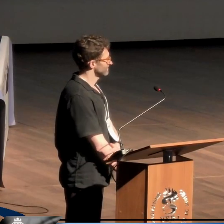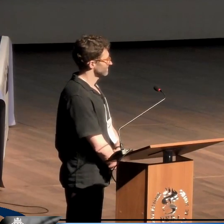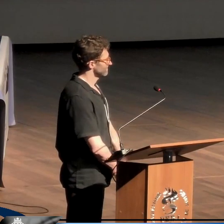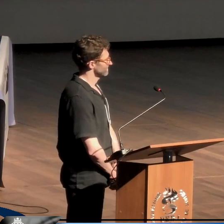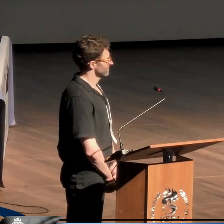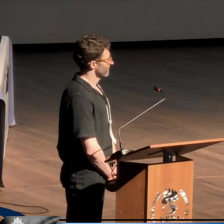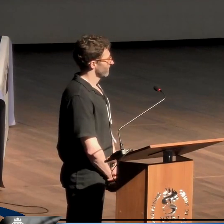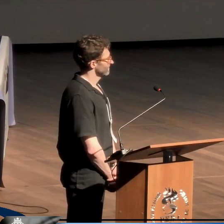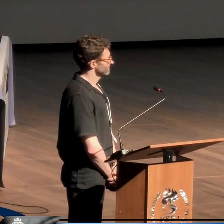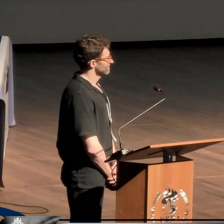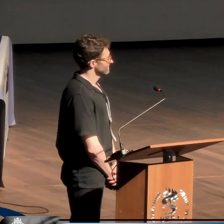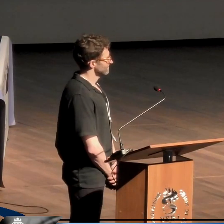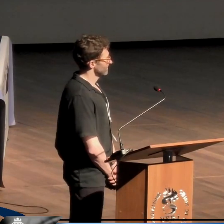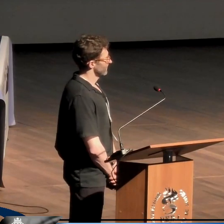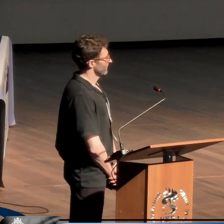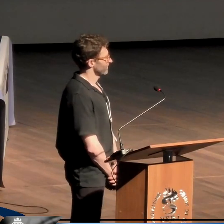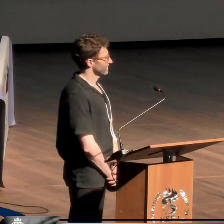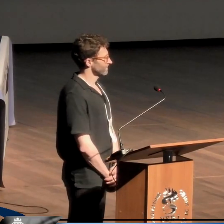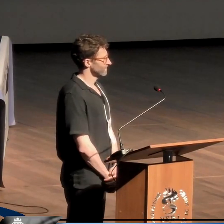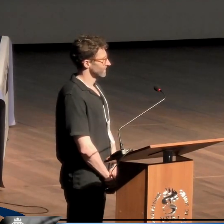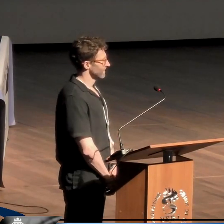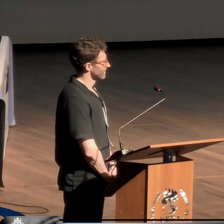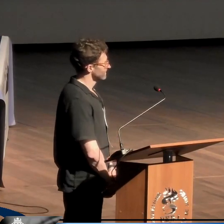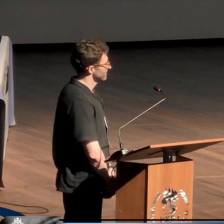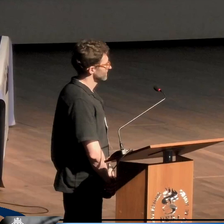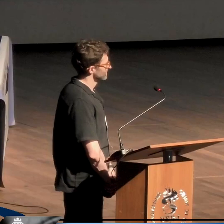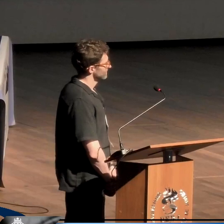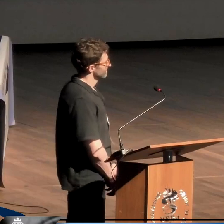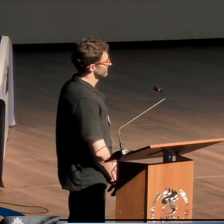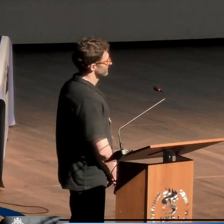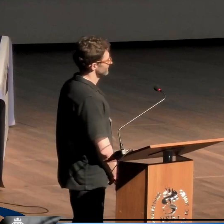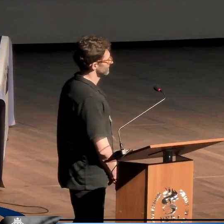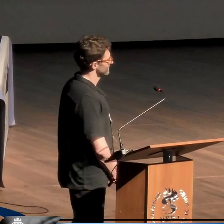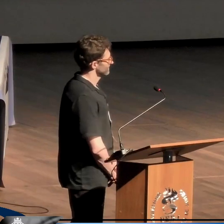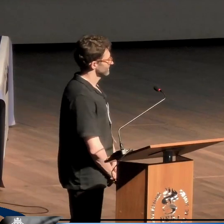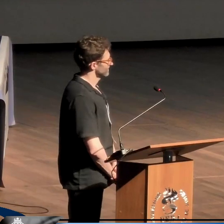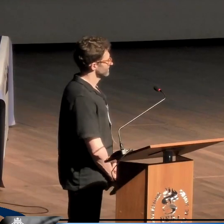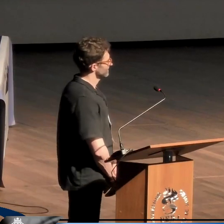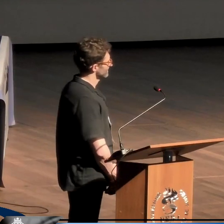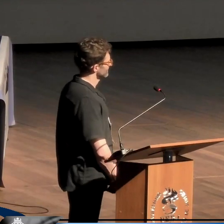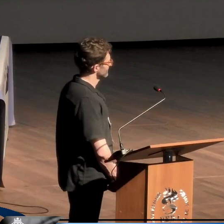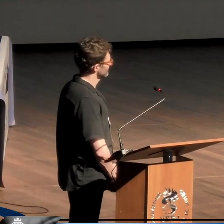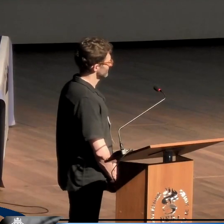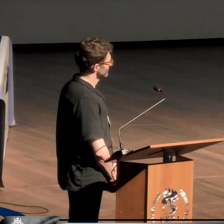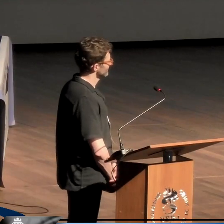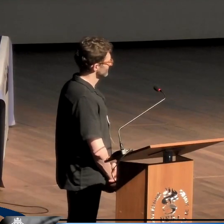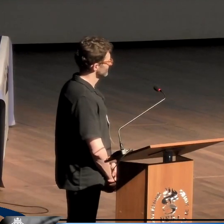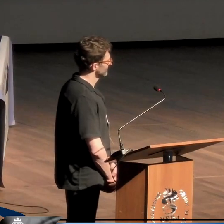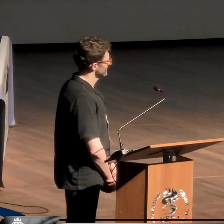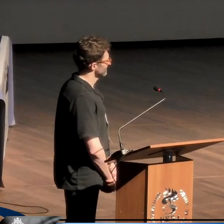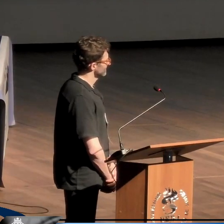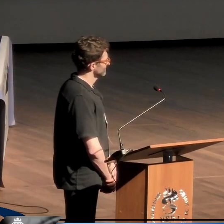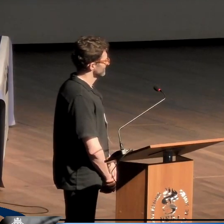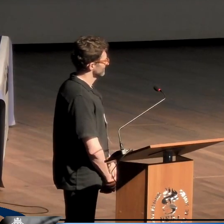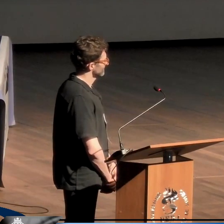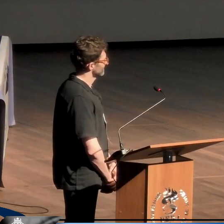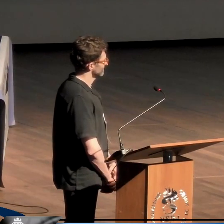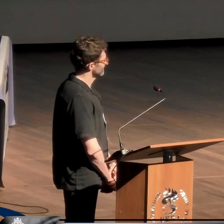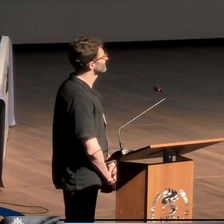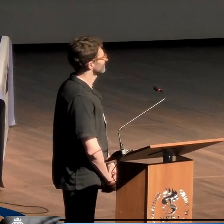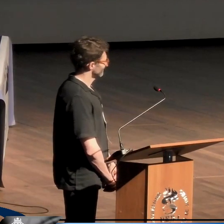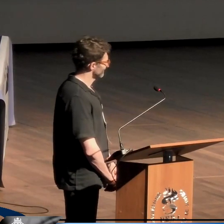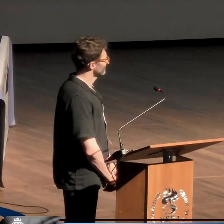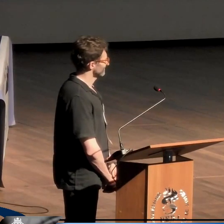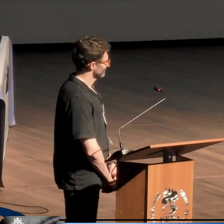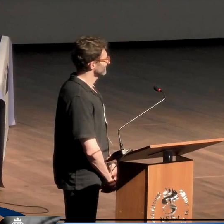o aluno informar o que a gente percebeu um pouco é que Muitos pais não